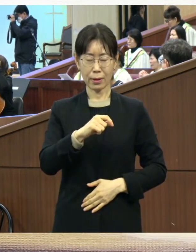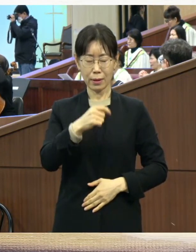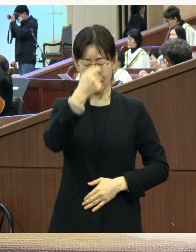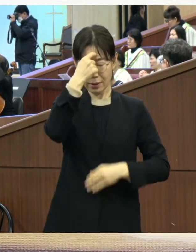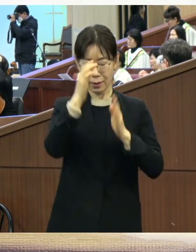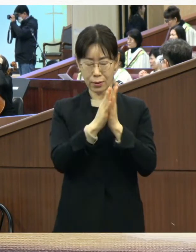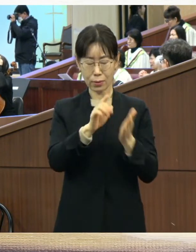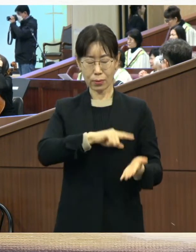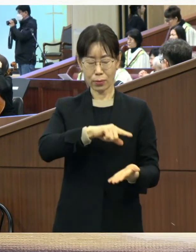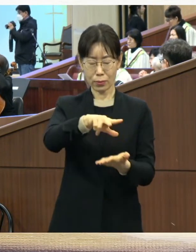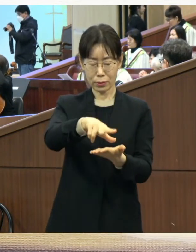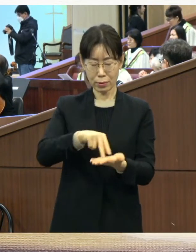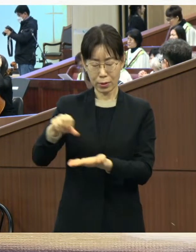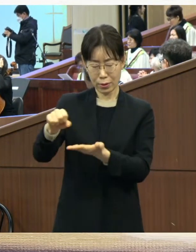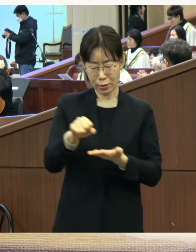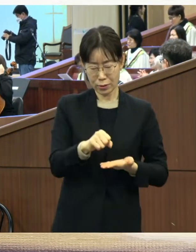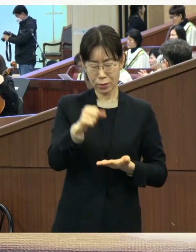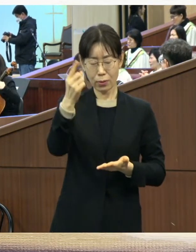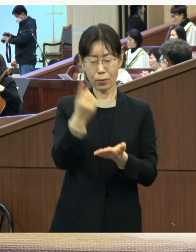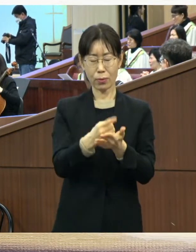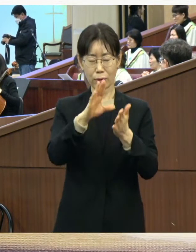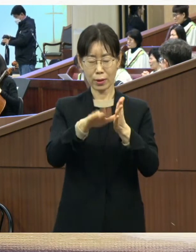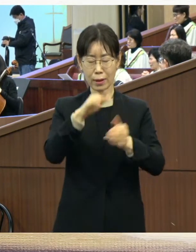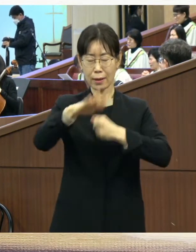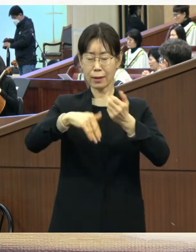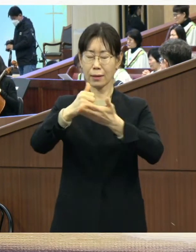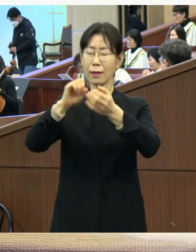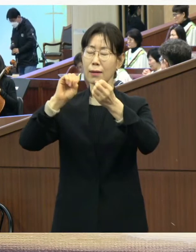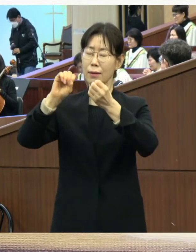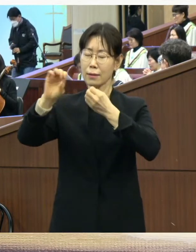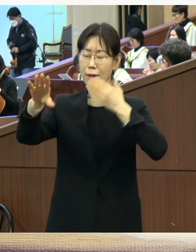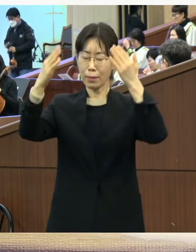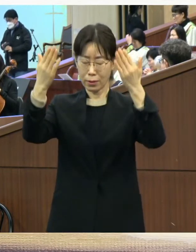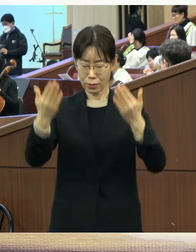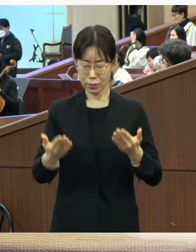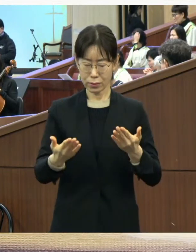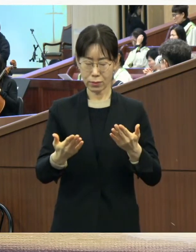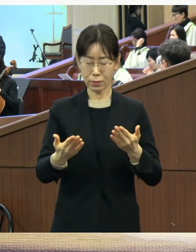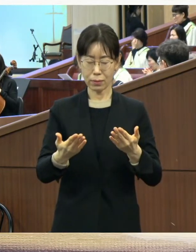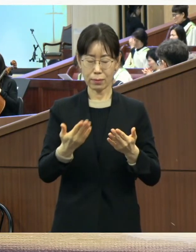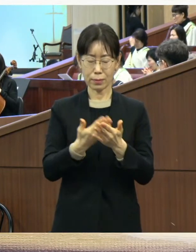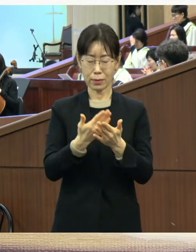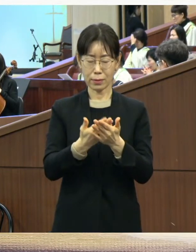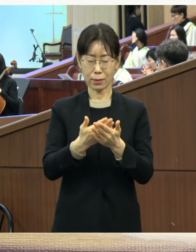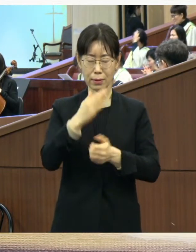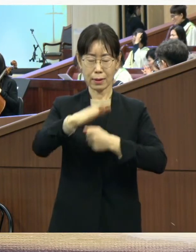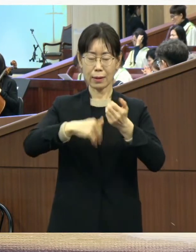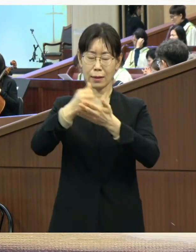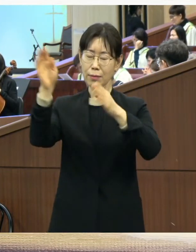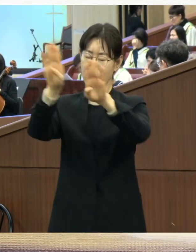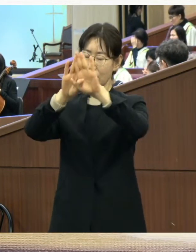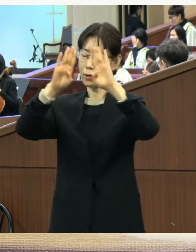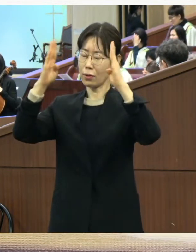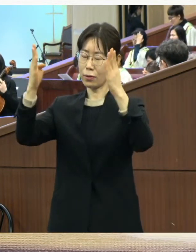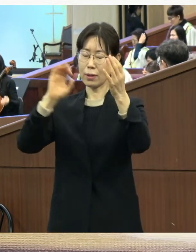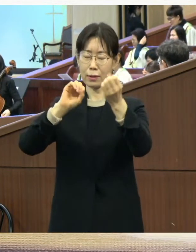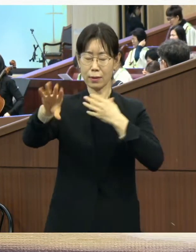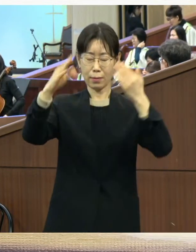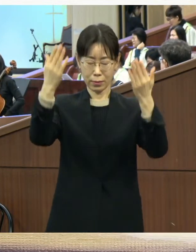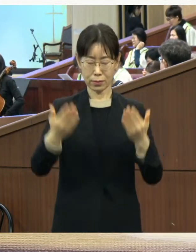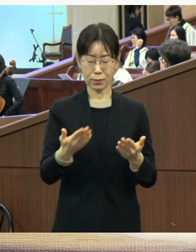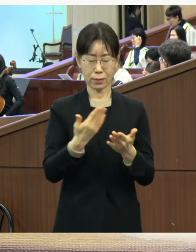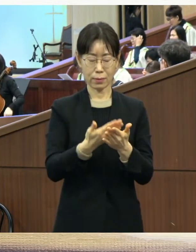주의 백성들의 기도에 귀를 기울여 주시고 하나님이 하늘문을 활짝 여시고 응답하여